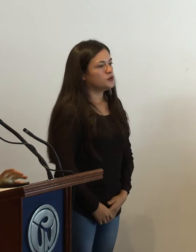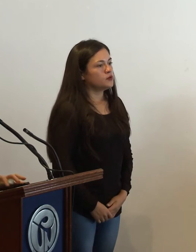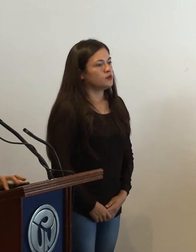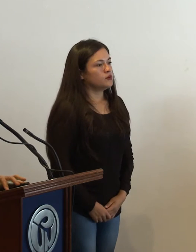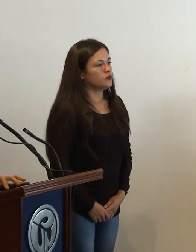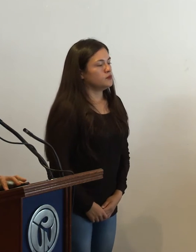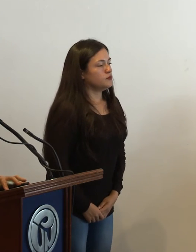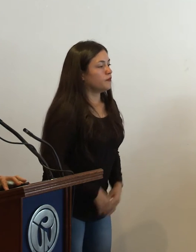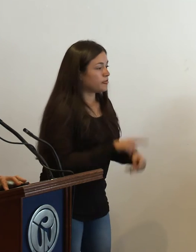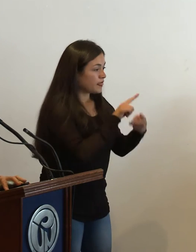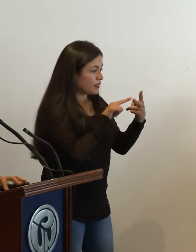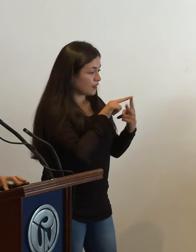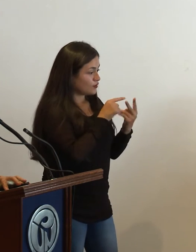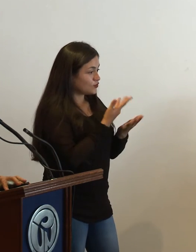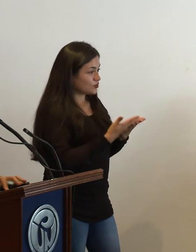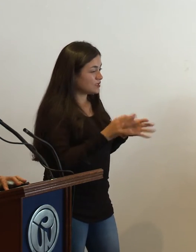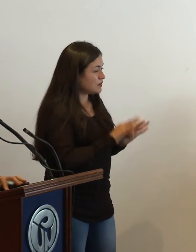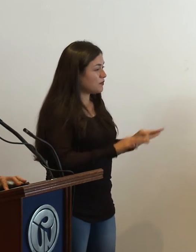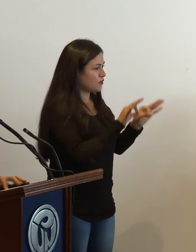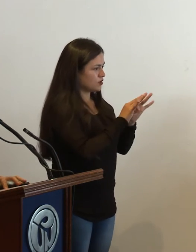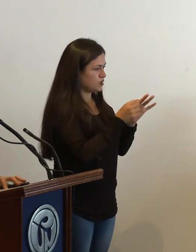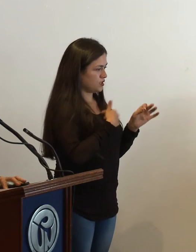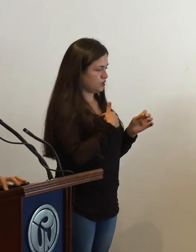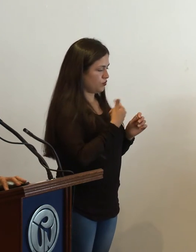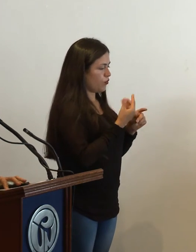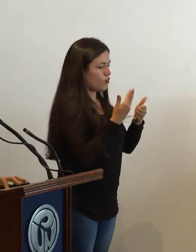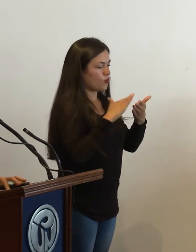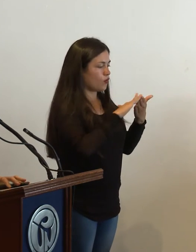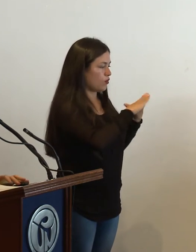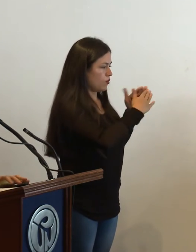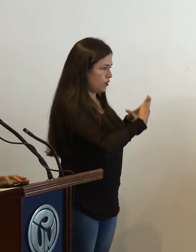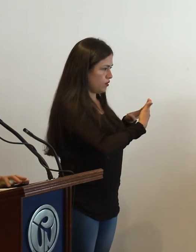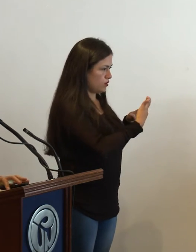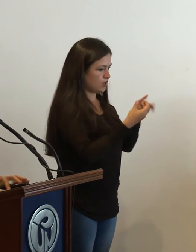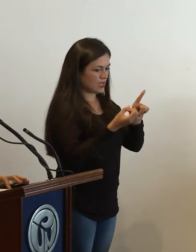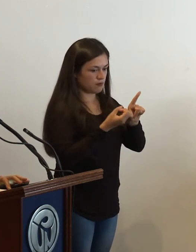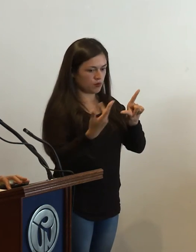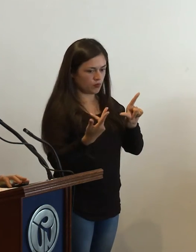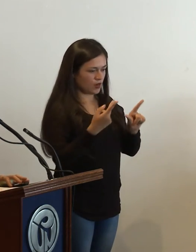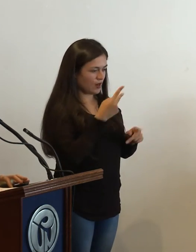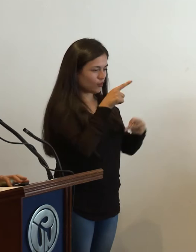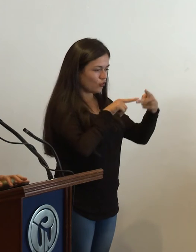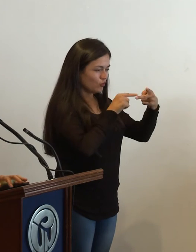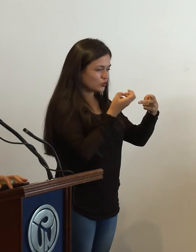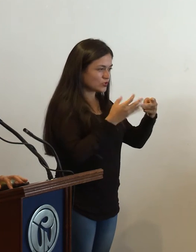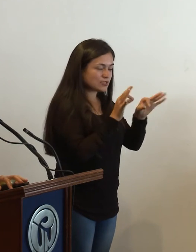relación entre educación comunitaria y educación popular, y es el tema